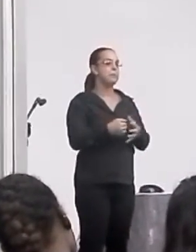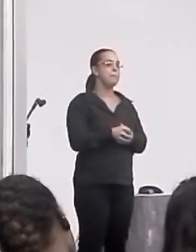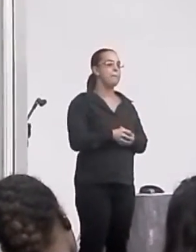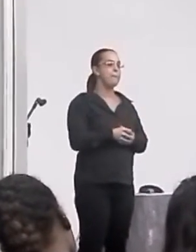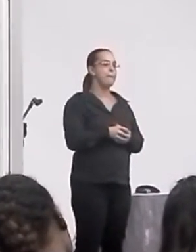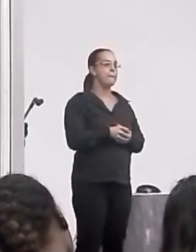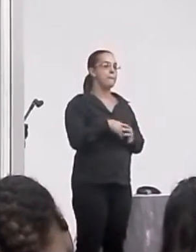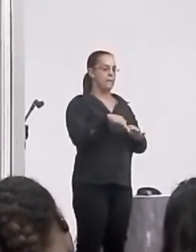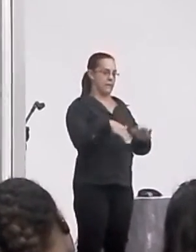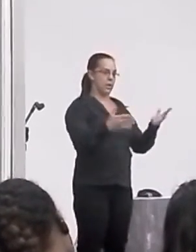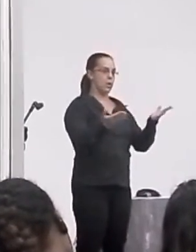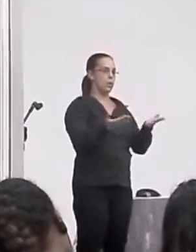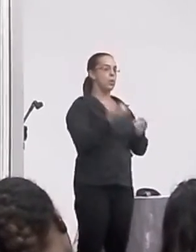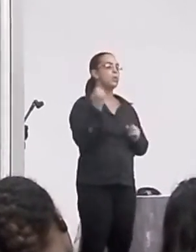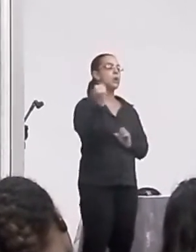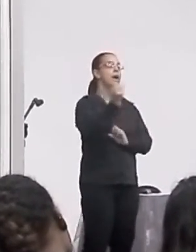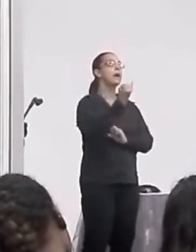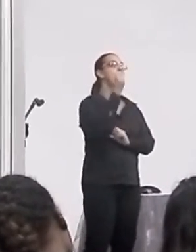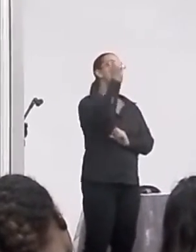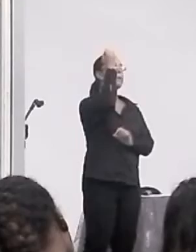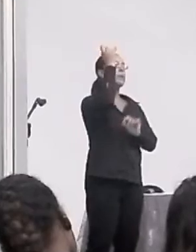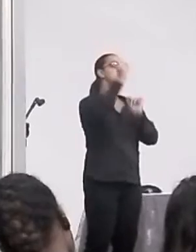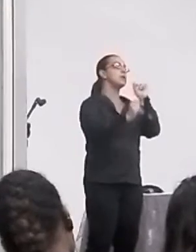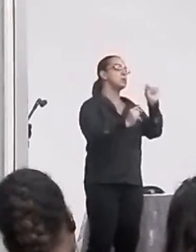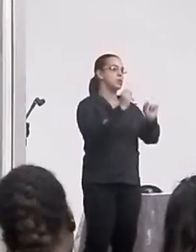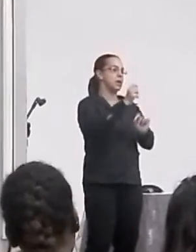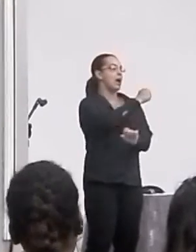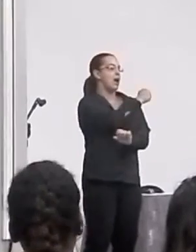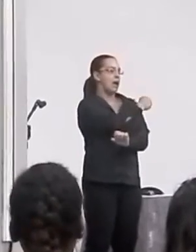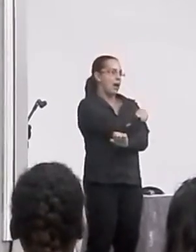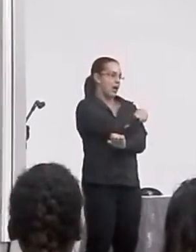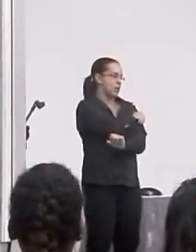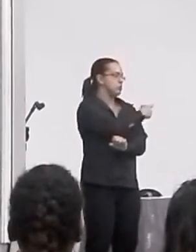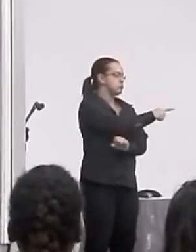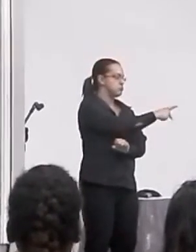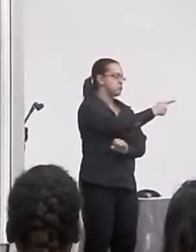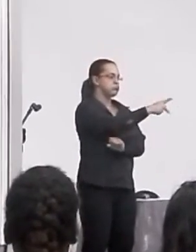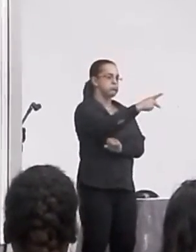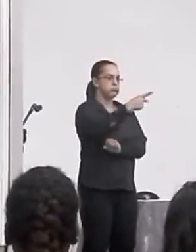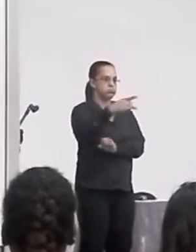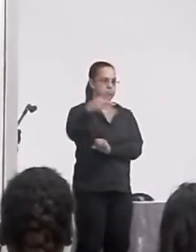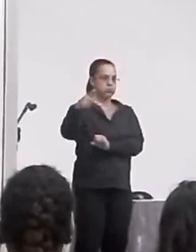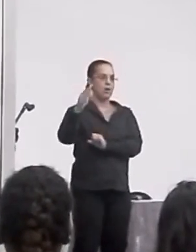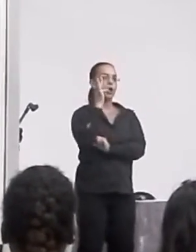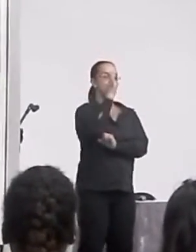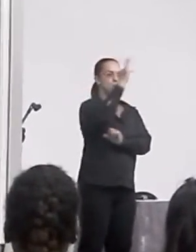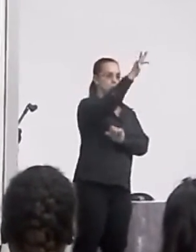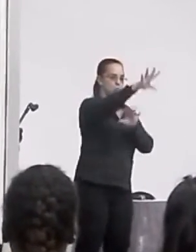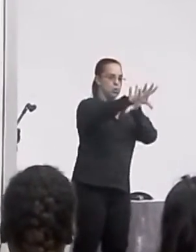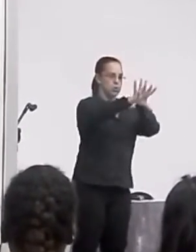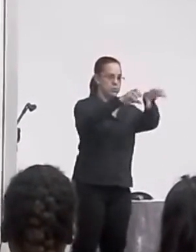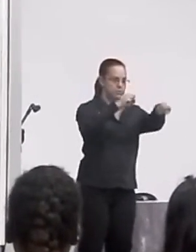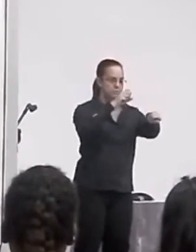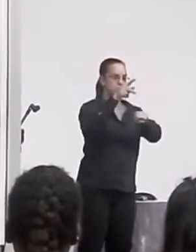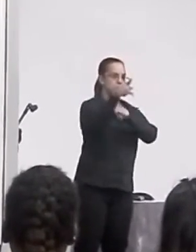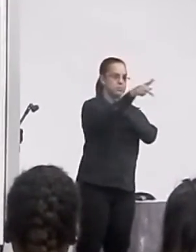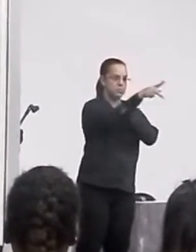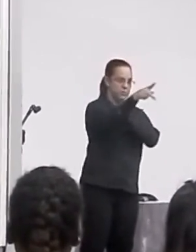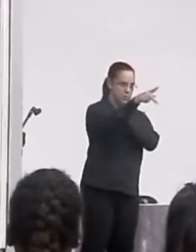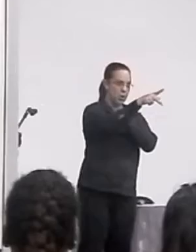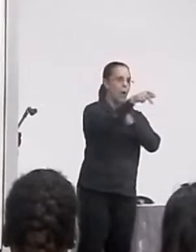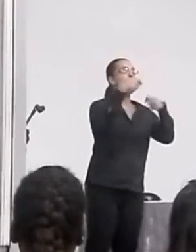e fazer para cada aluno, para cada futuro professor de ciências humanas, uma certa parte de